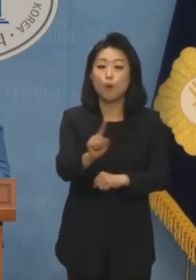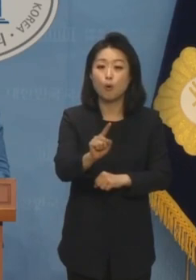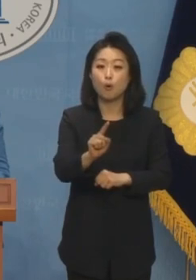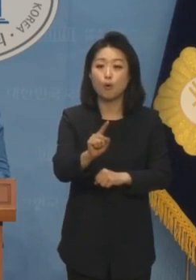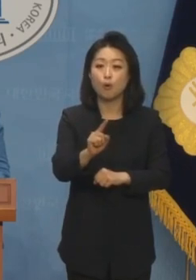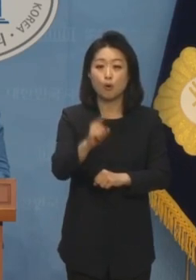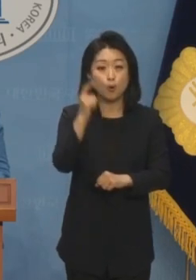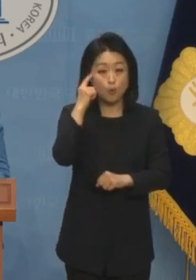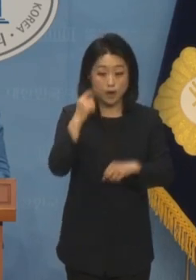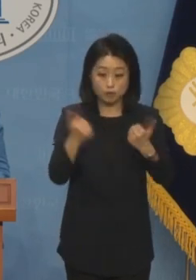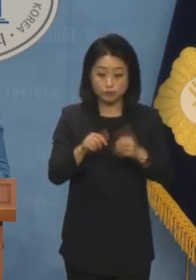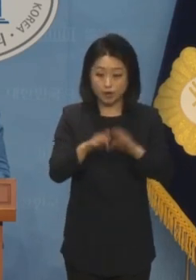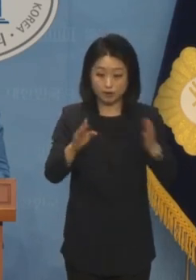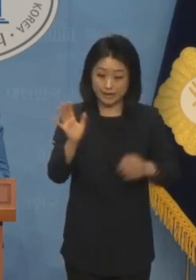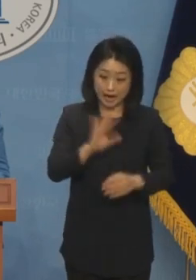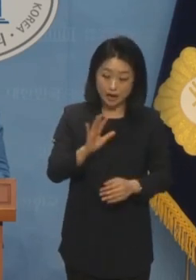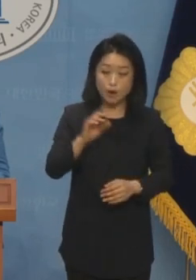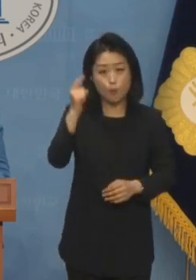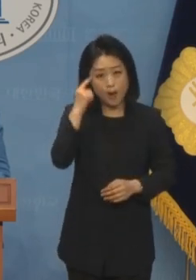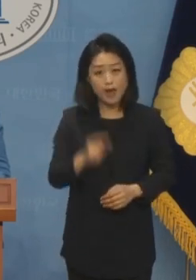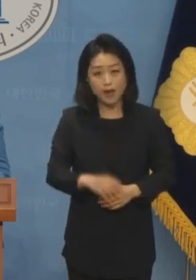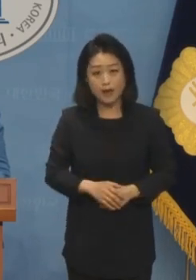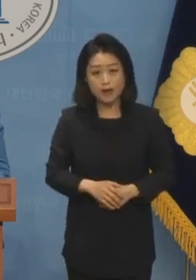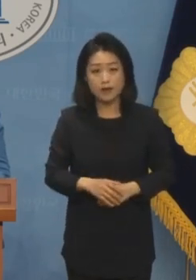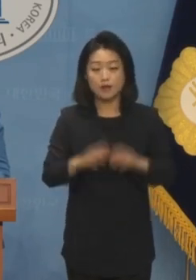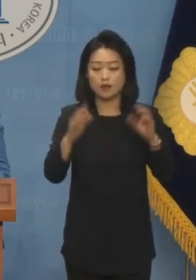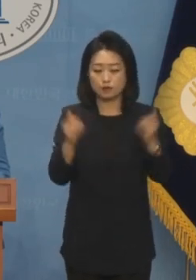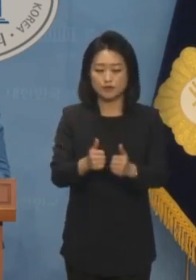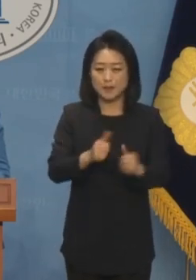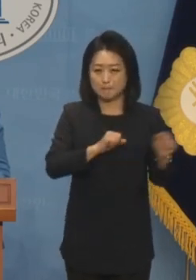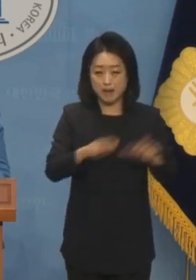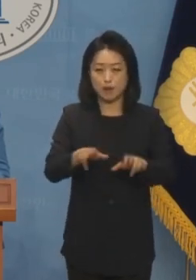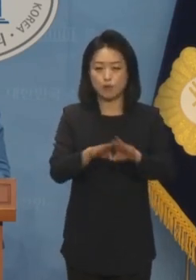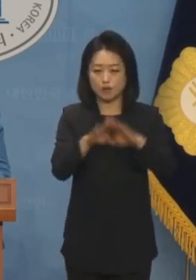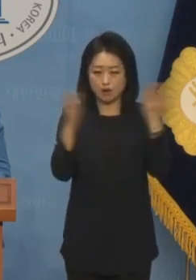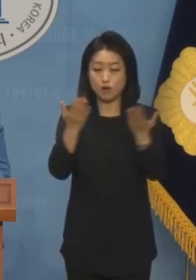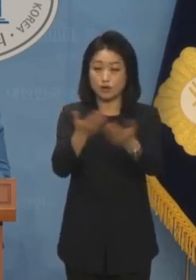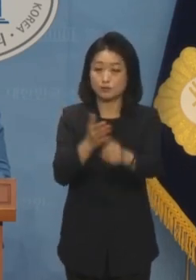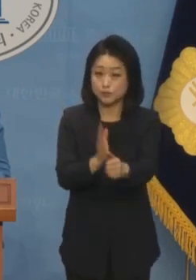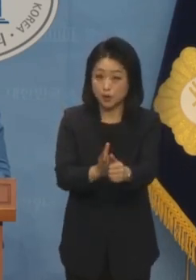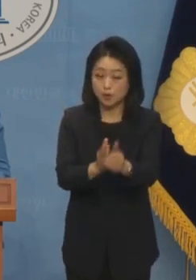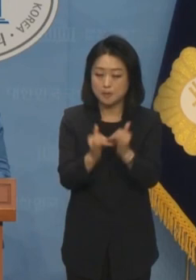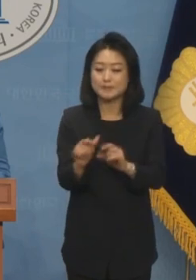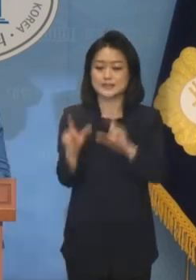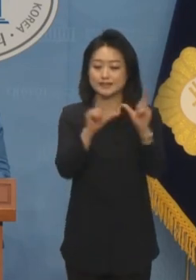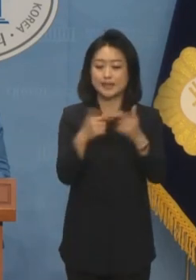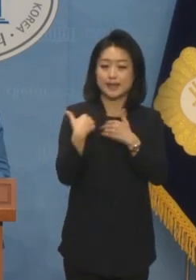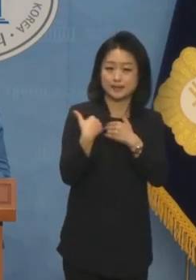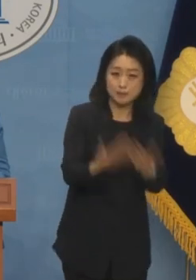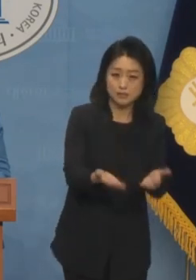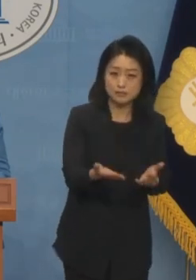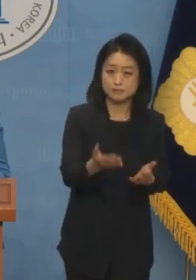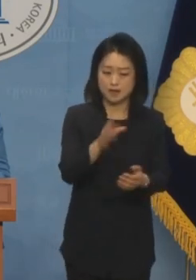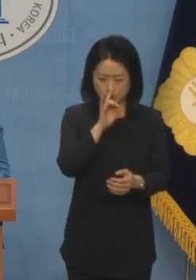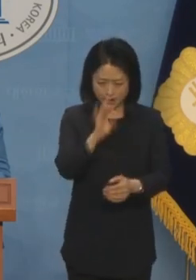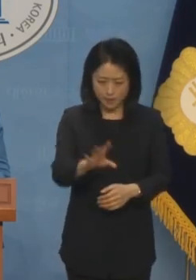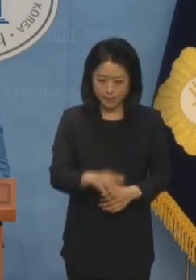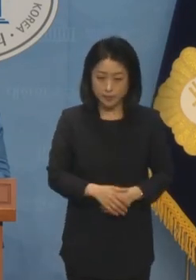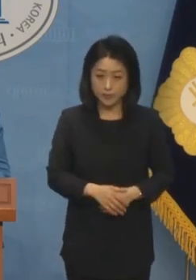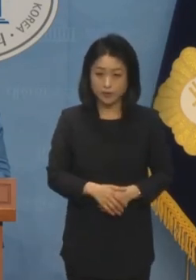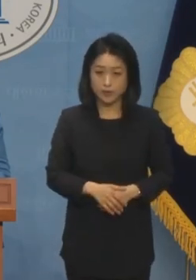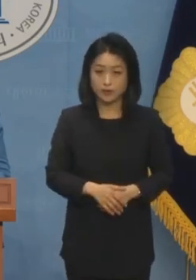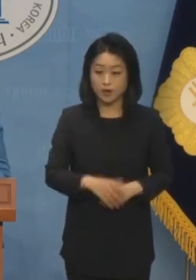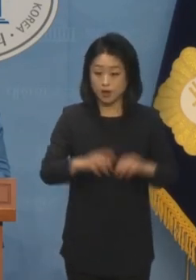왜 국회를 열지 않겠다고 하는 것입니까? 국회를 당장 여십시오. 민생을 내팽겨치고, 그리고